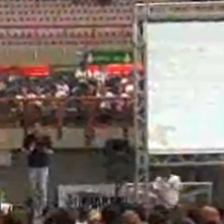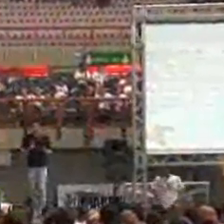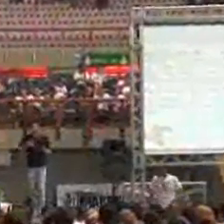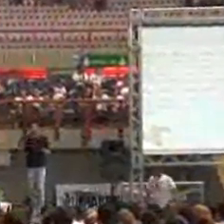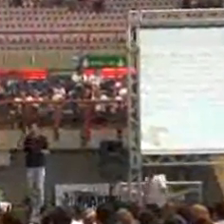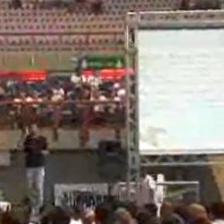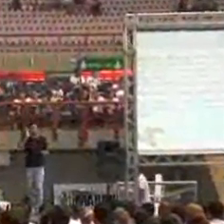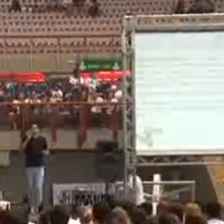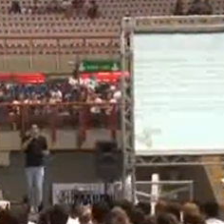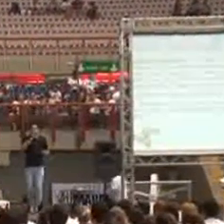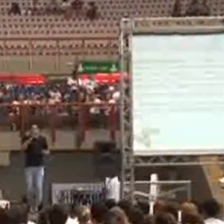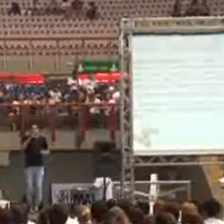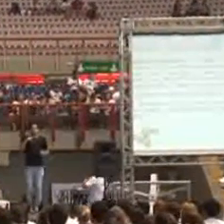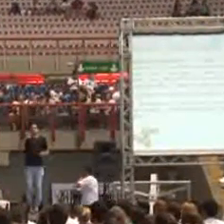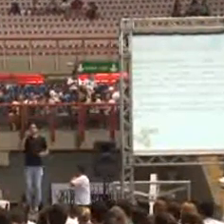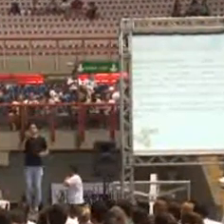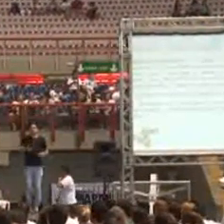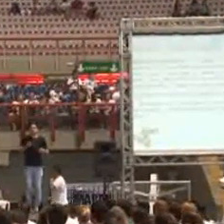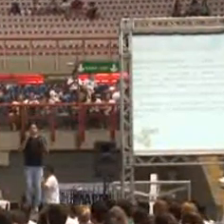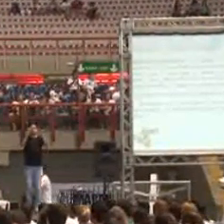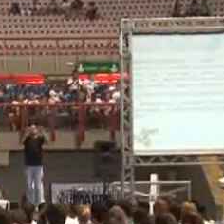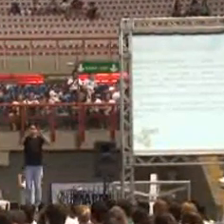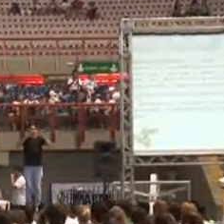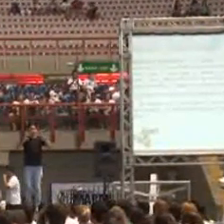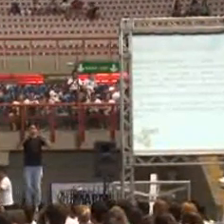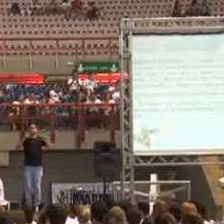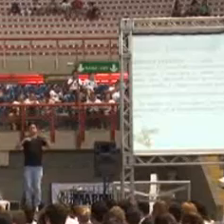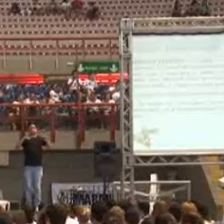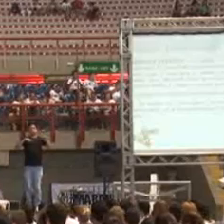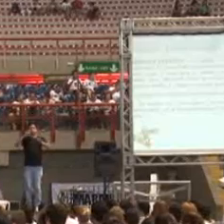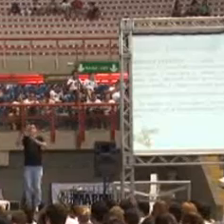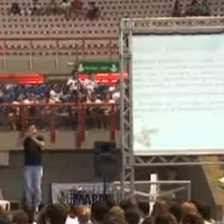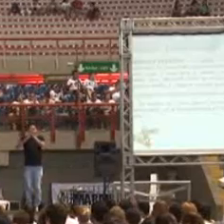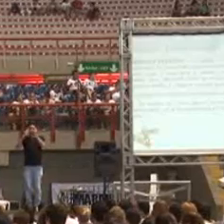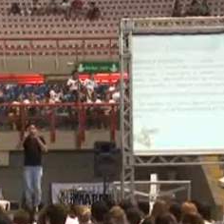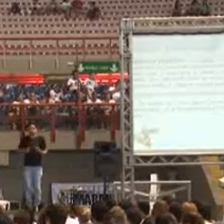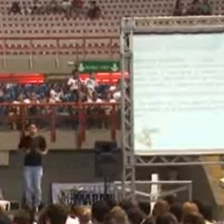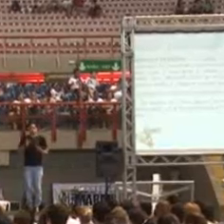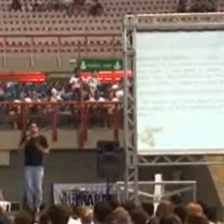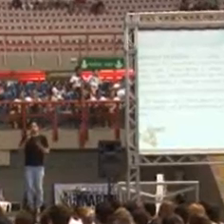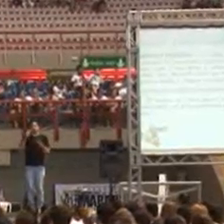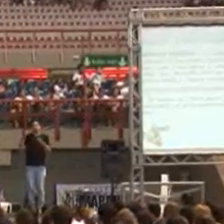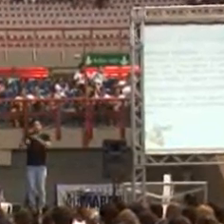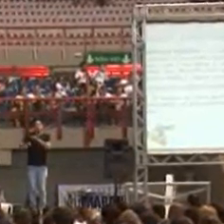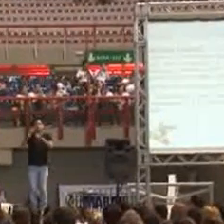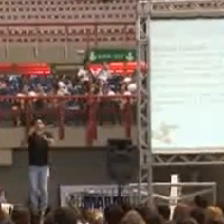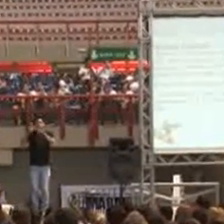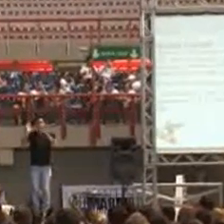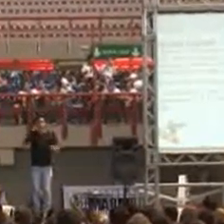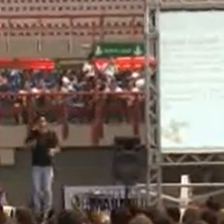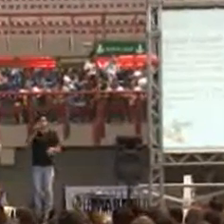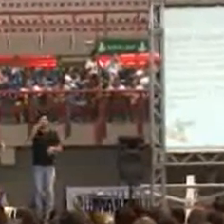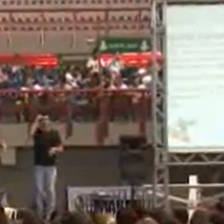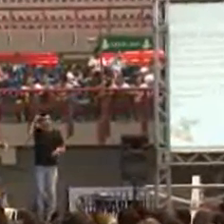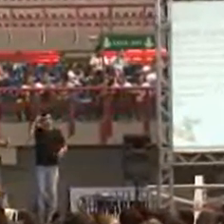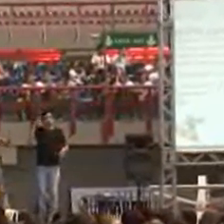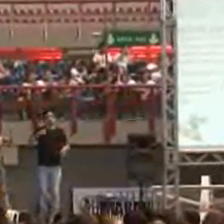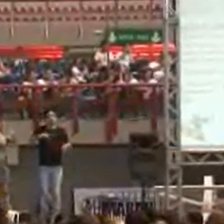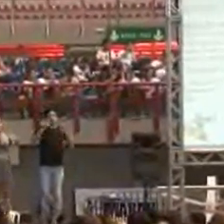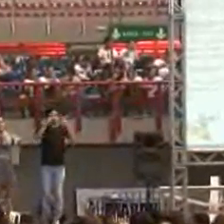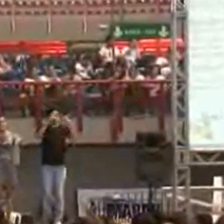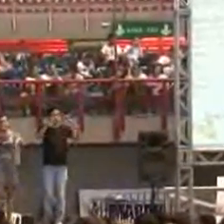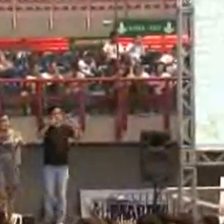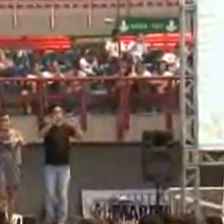será que o que você está dizendo, você está ferindo os direitos humanos? Porque as pessoas que cometem crimes,